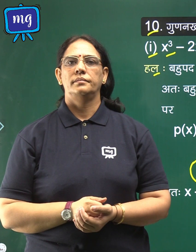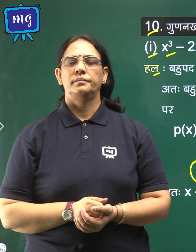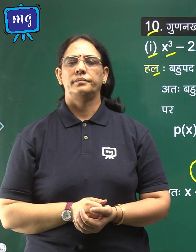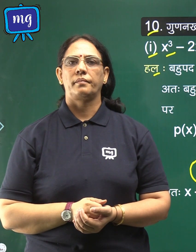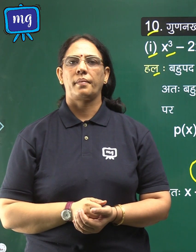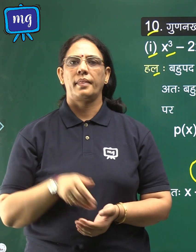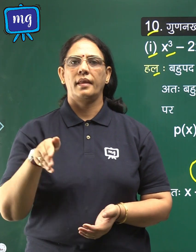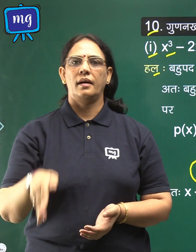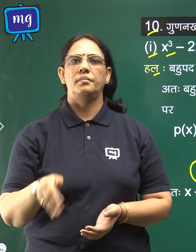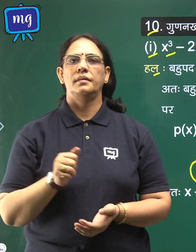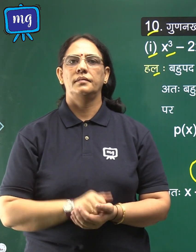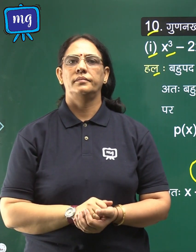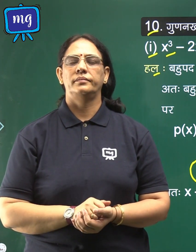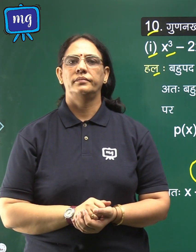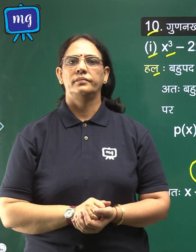अब